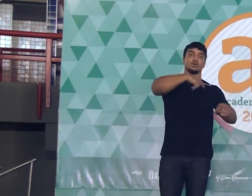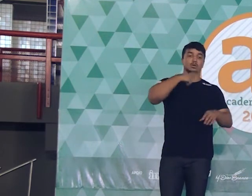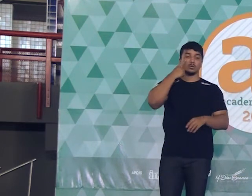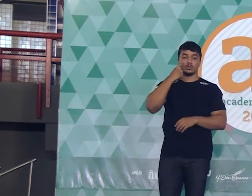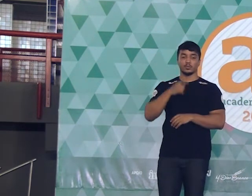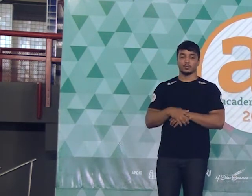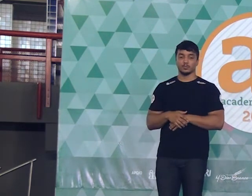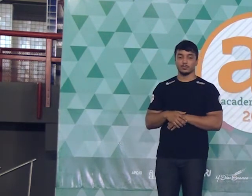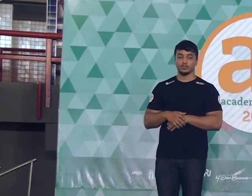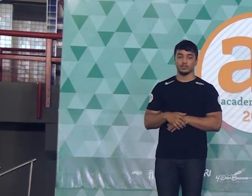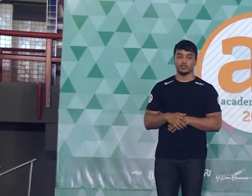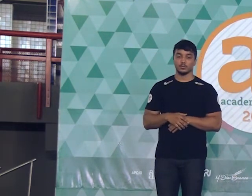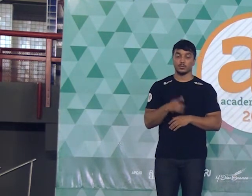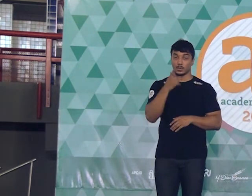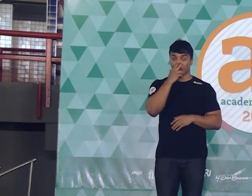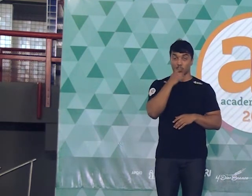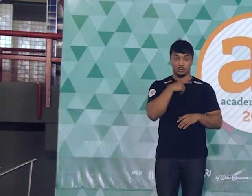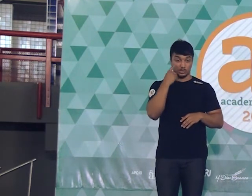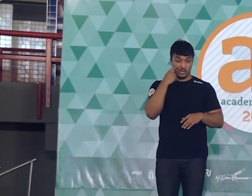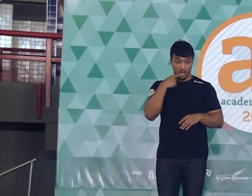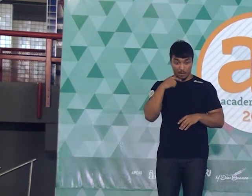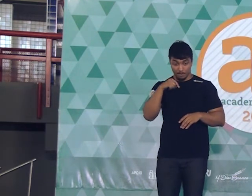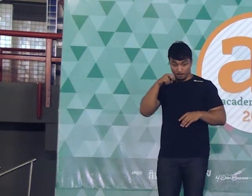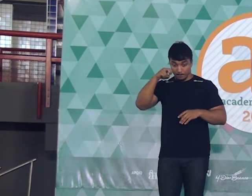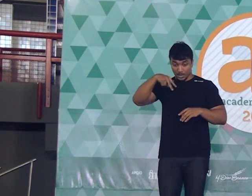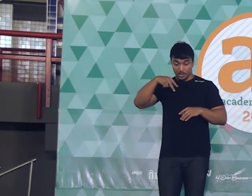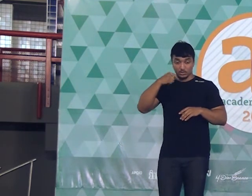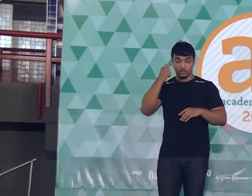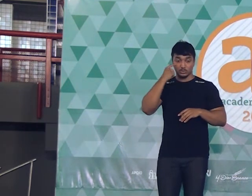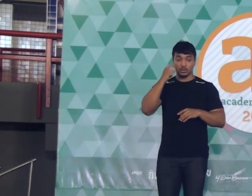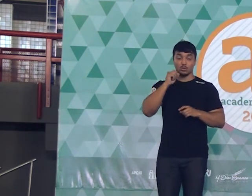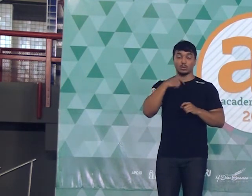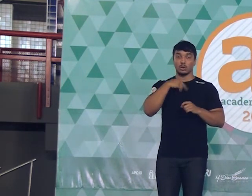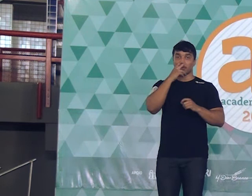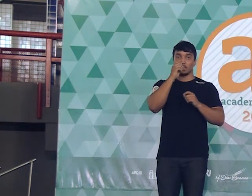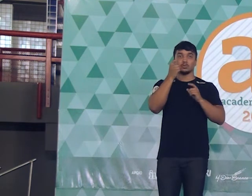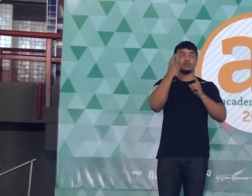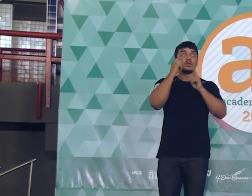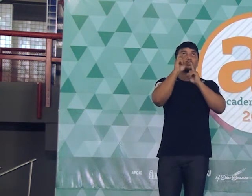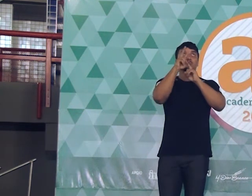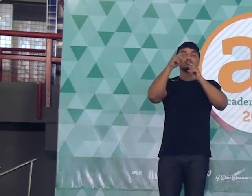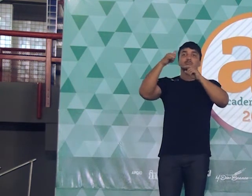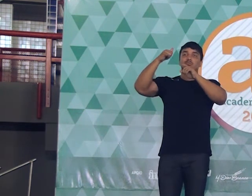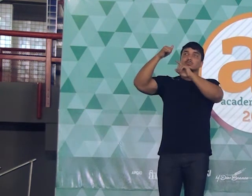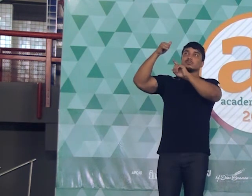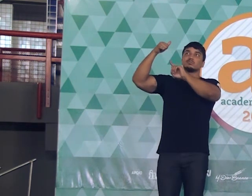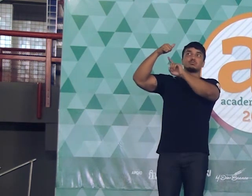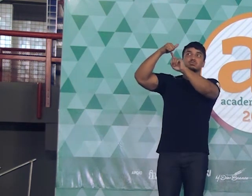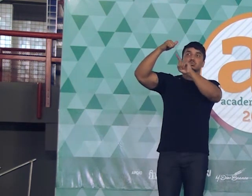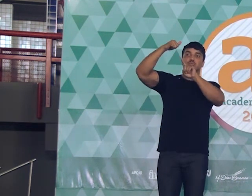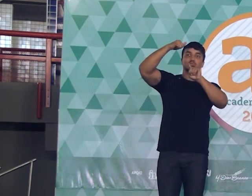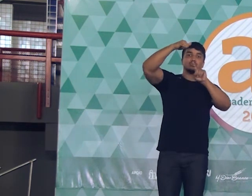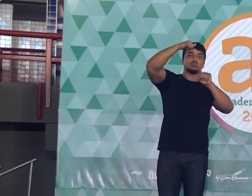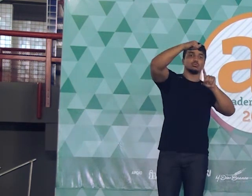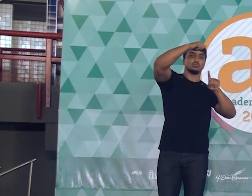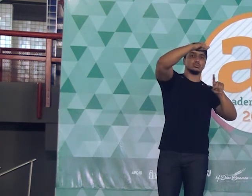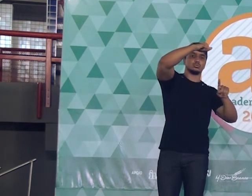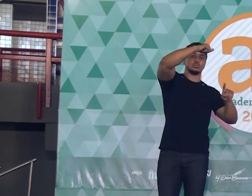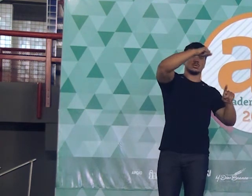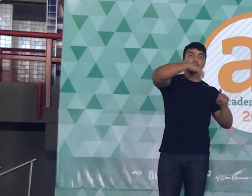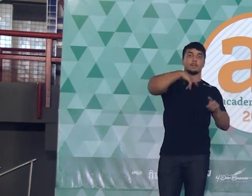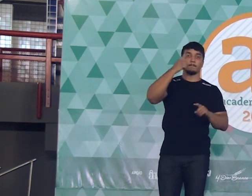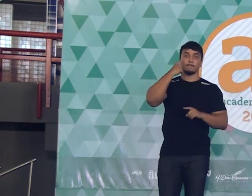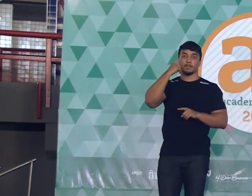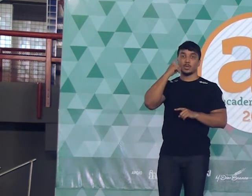observando. Para quem está no solo, ele vai ver um arco de parábola. Para o piloto do avião, ele vai ver uma